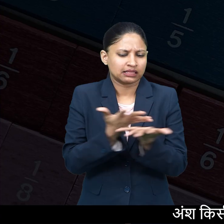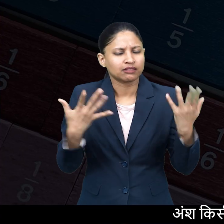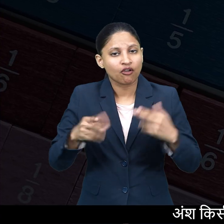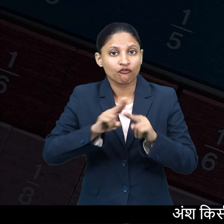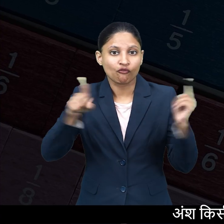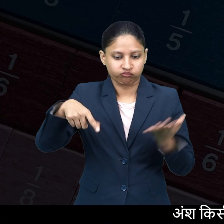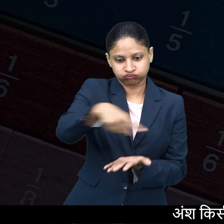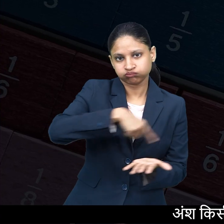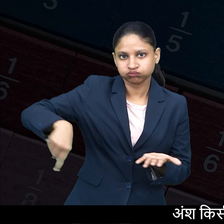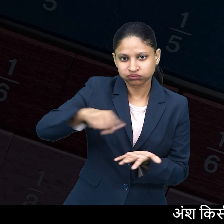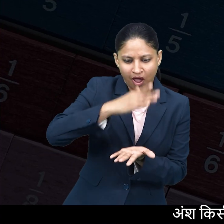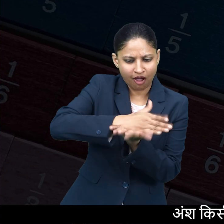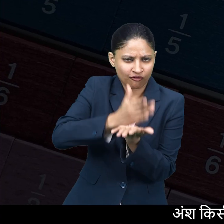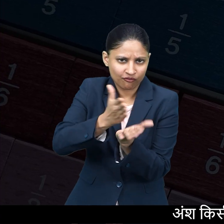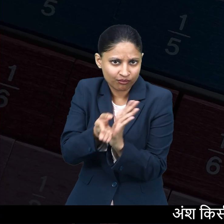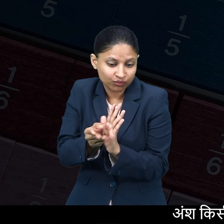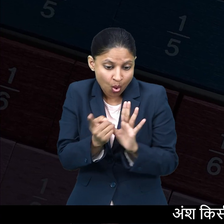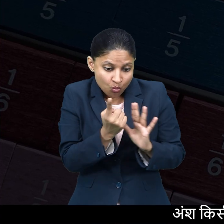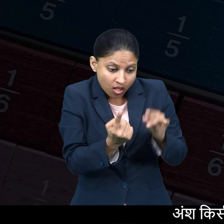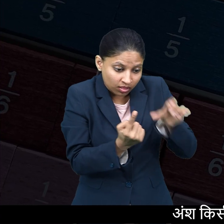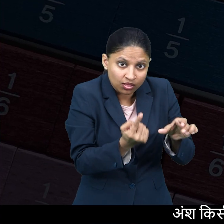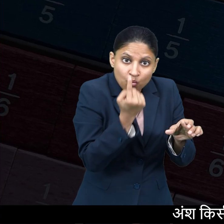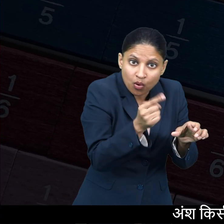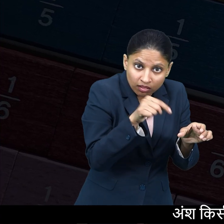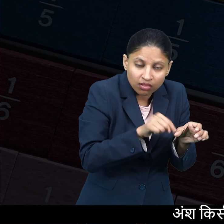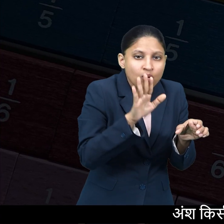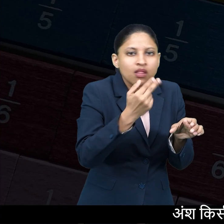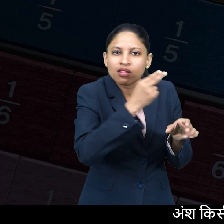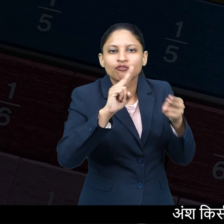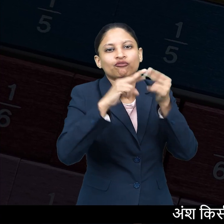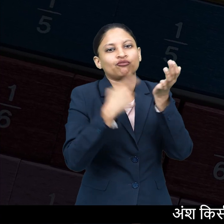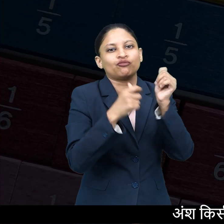अंश किसी पूर्ण वस्तु का एक हिस्सा होता है।